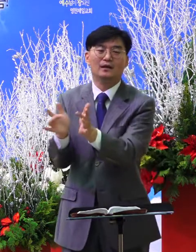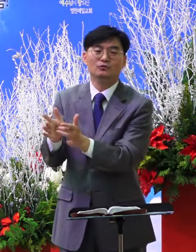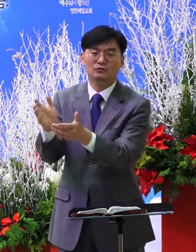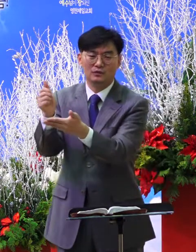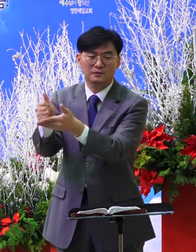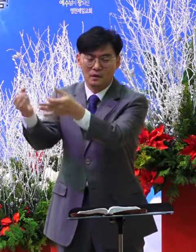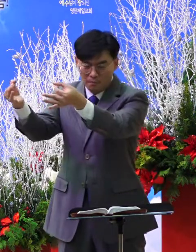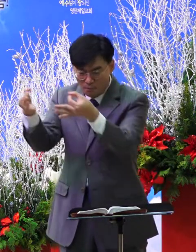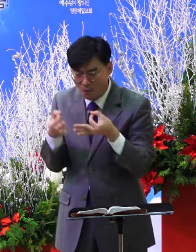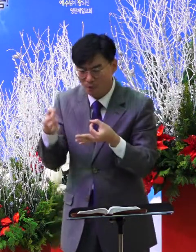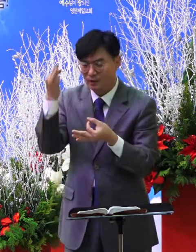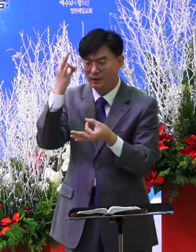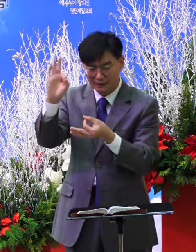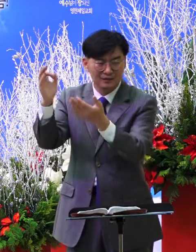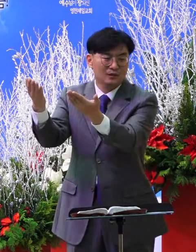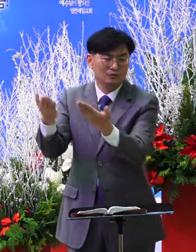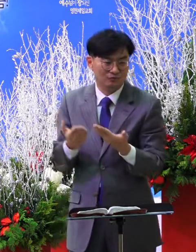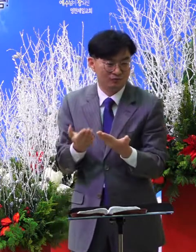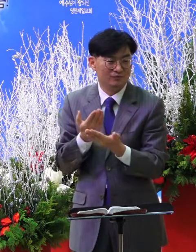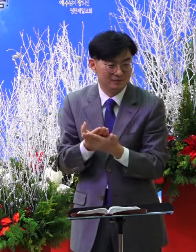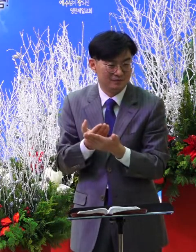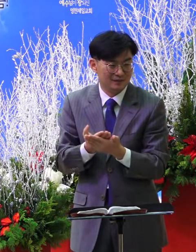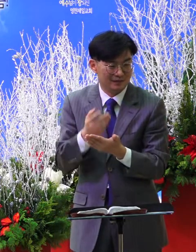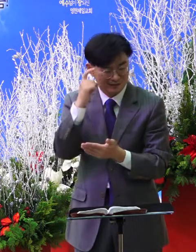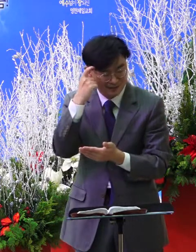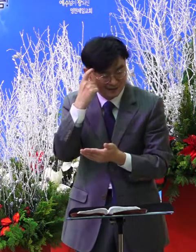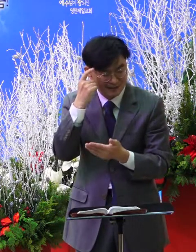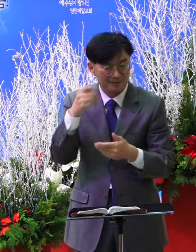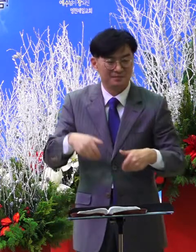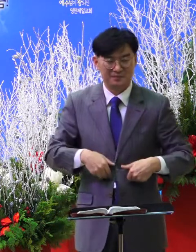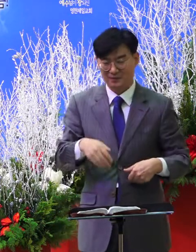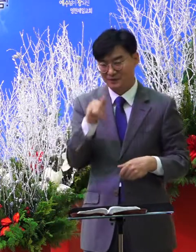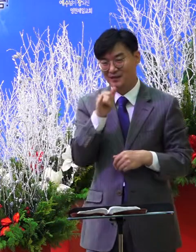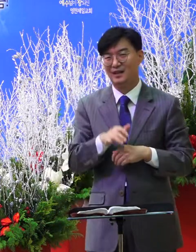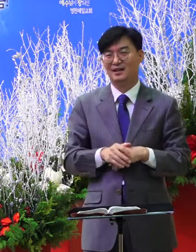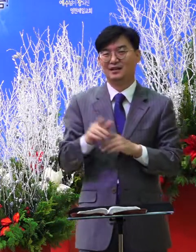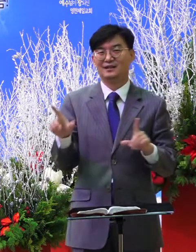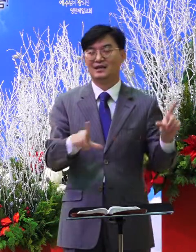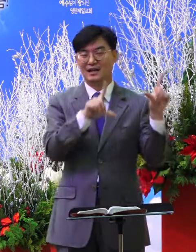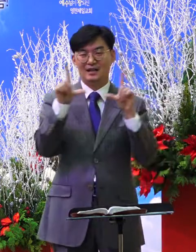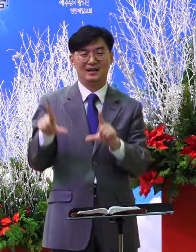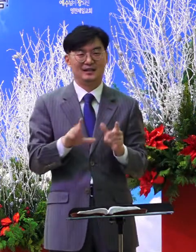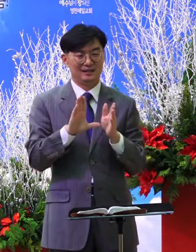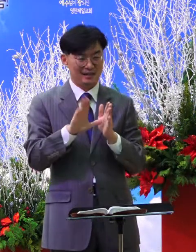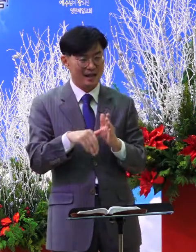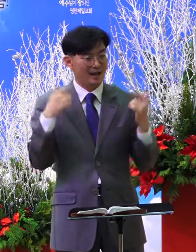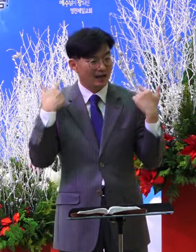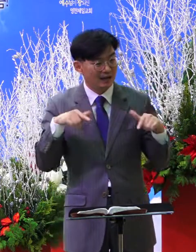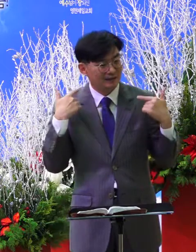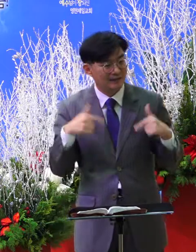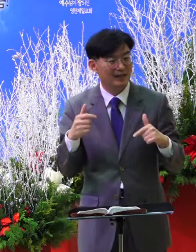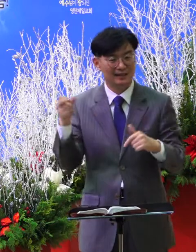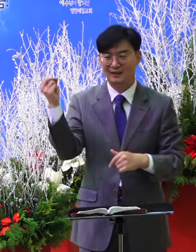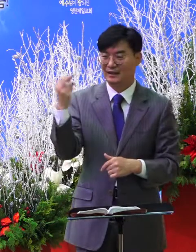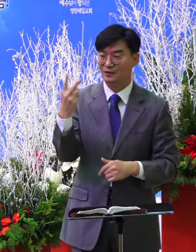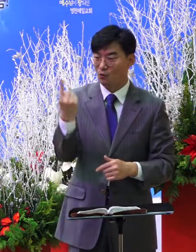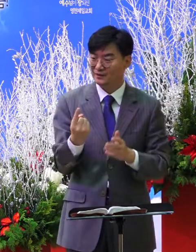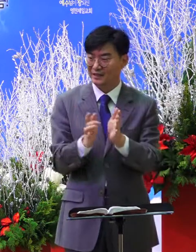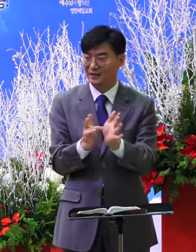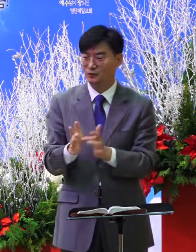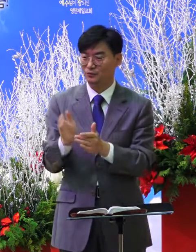정말 주님을 마음에 모시고 주님을 삶 속에서 뜨겁게 사랑하고 사모하면서 다시 오실 주님을